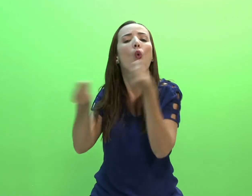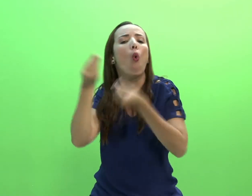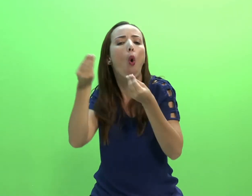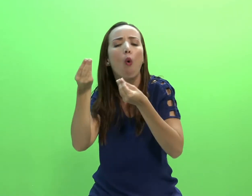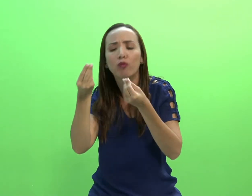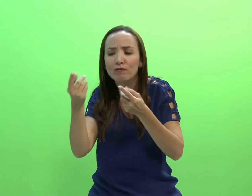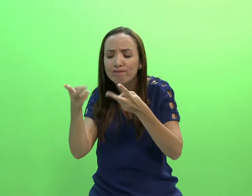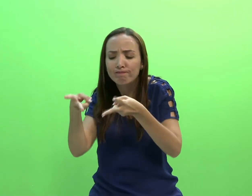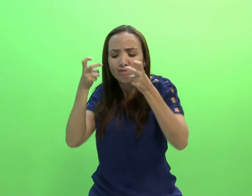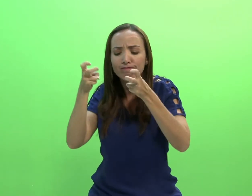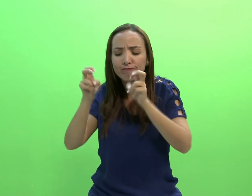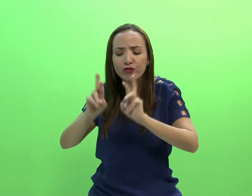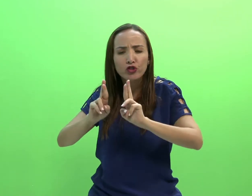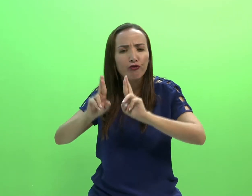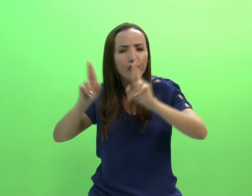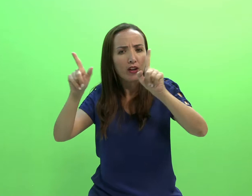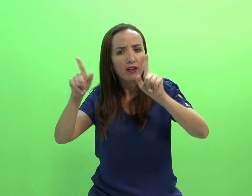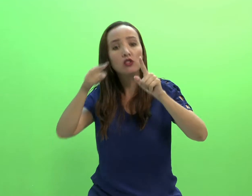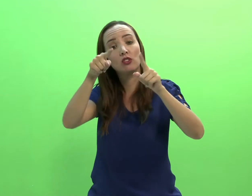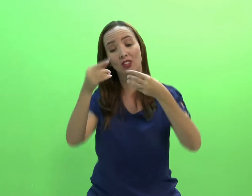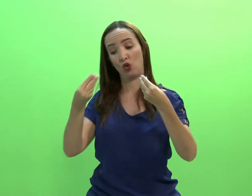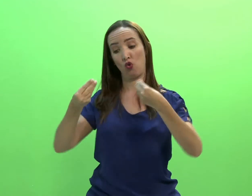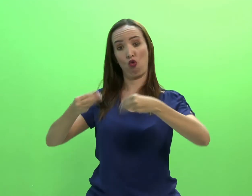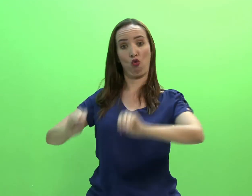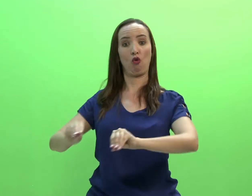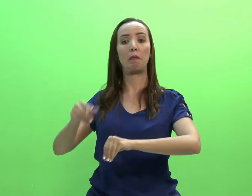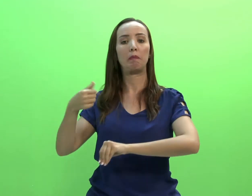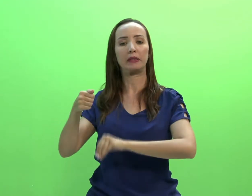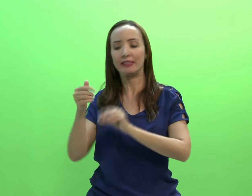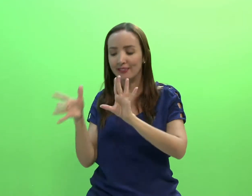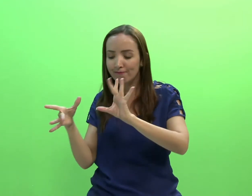deve colocar isso na referência. E é diferente.